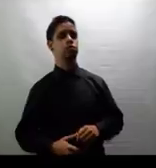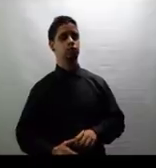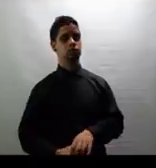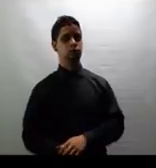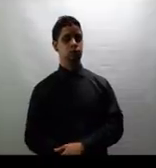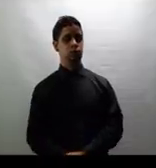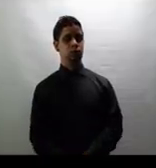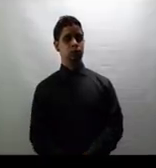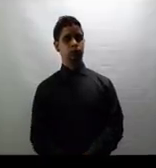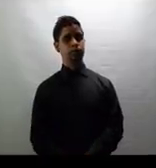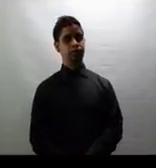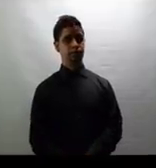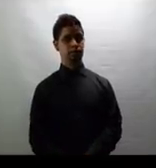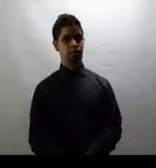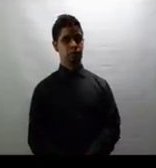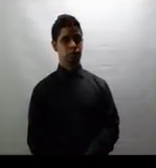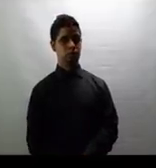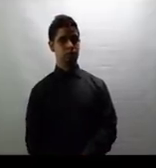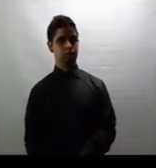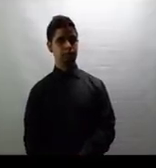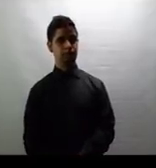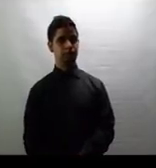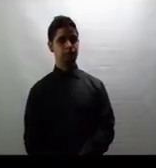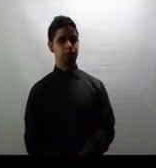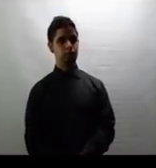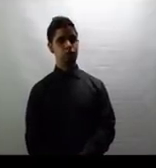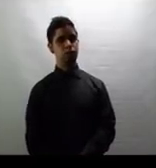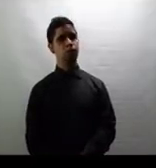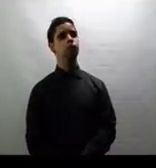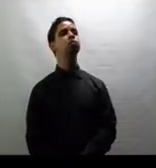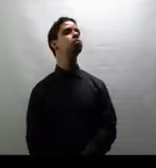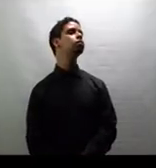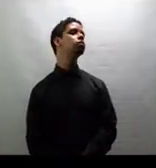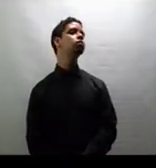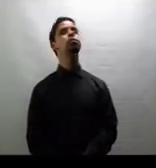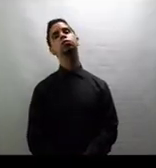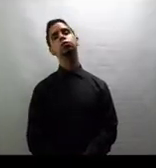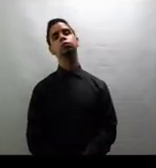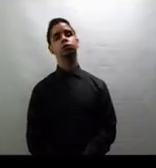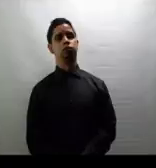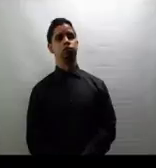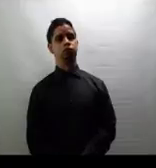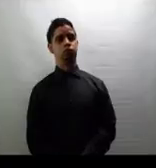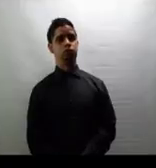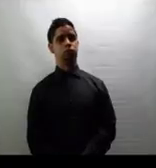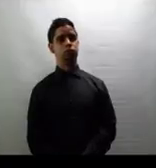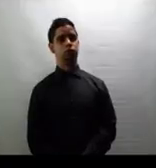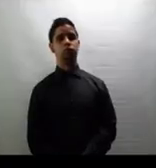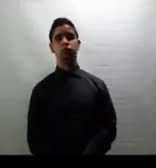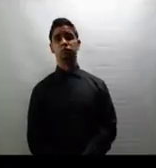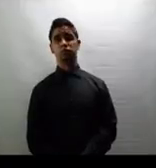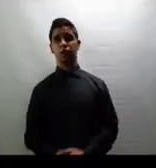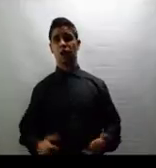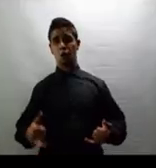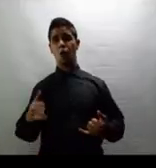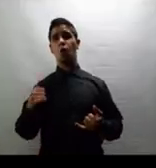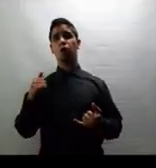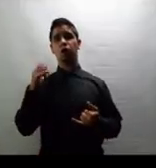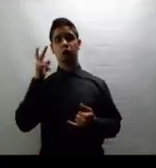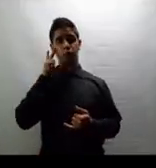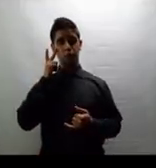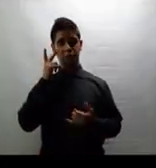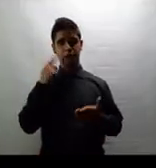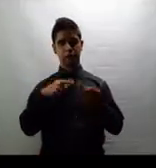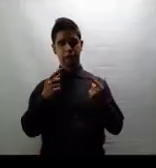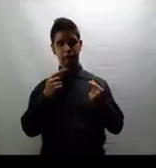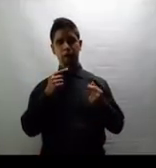en la política actual cogen canciones ya establecidas de cantantes y